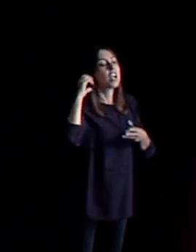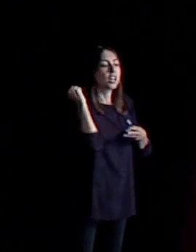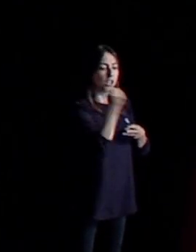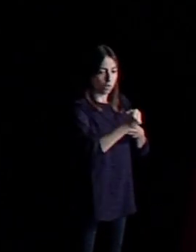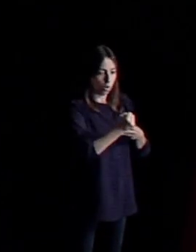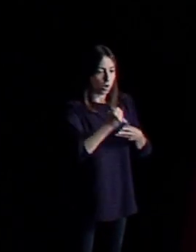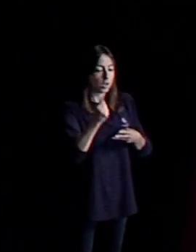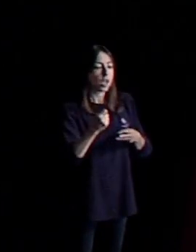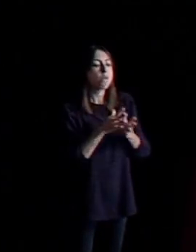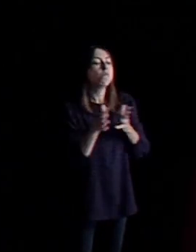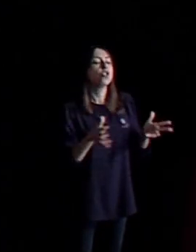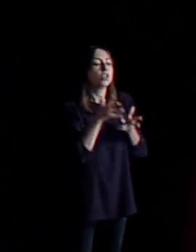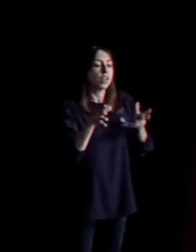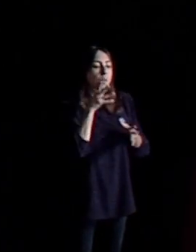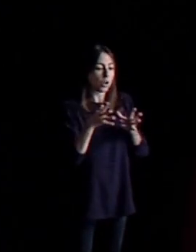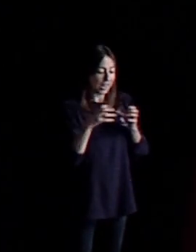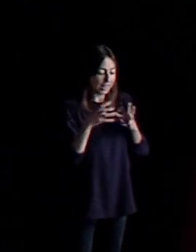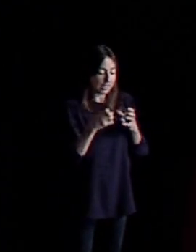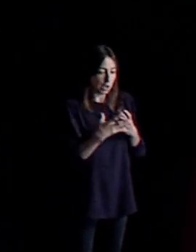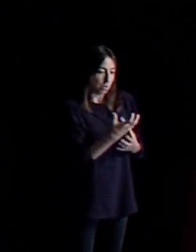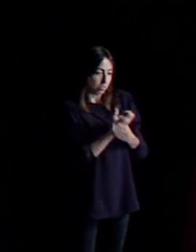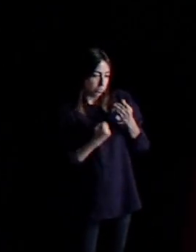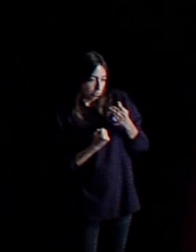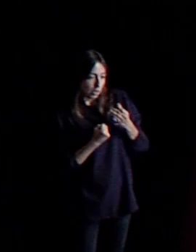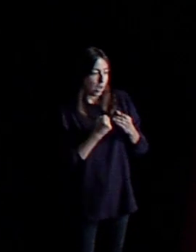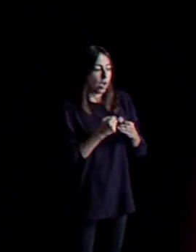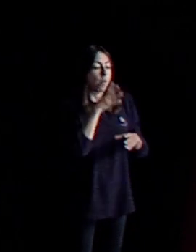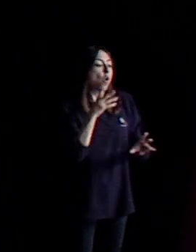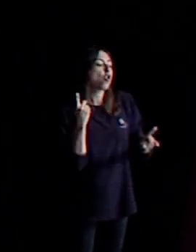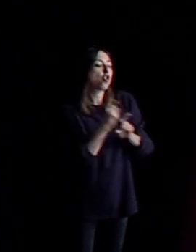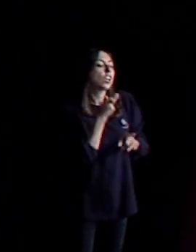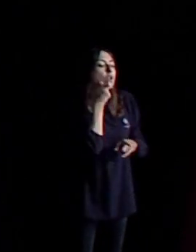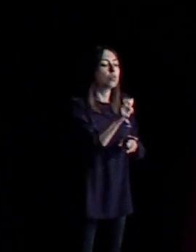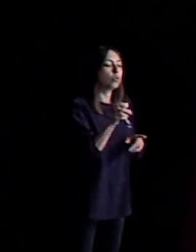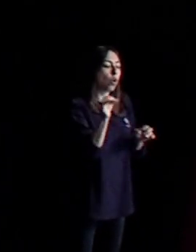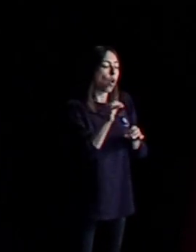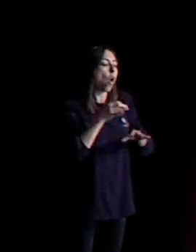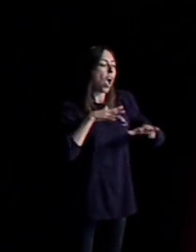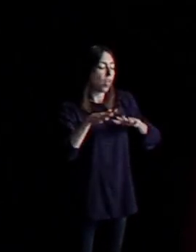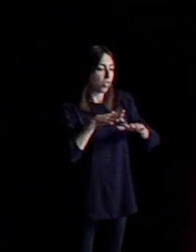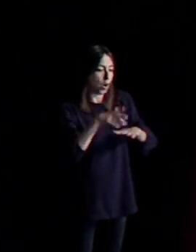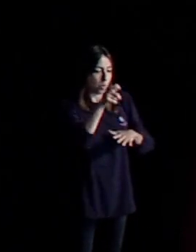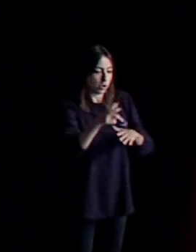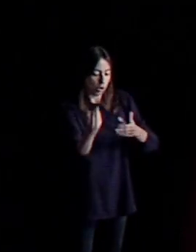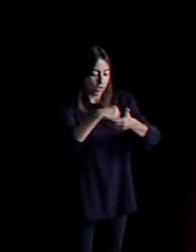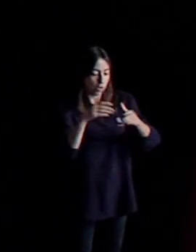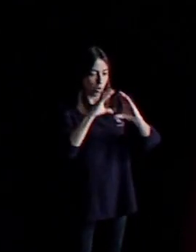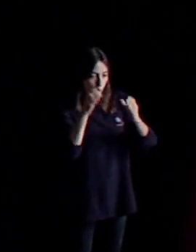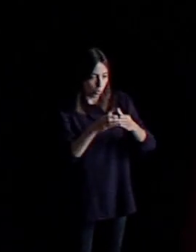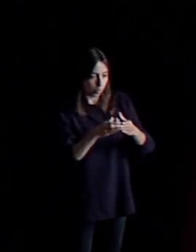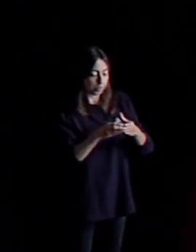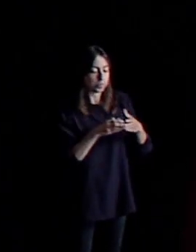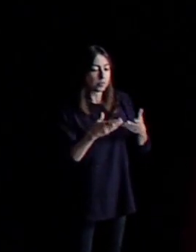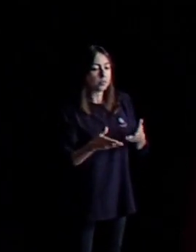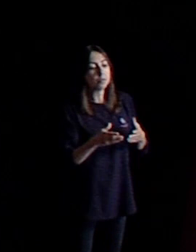están motivados por el deseo de represalia, en contra de un insulto o una acción percibida por integrantes de un grupo determinado.